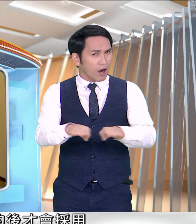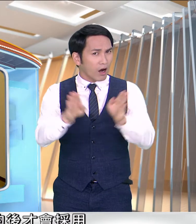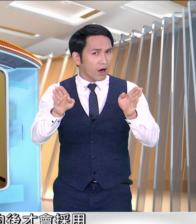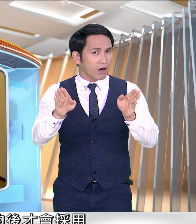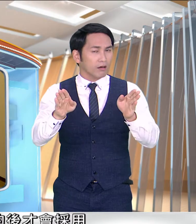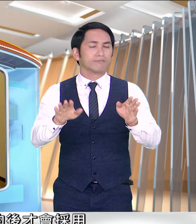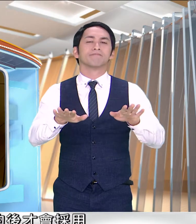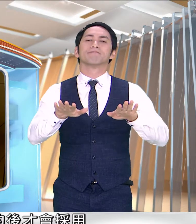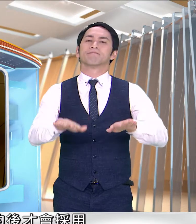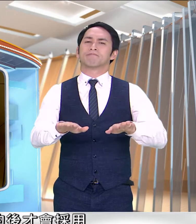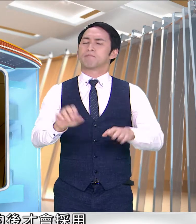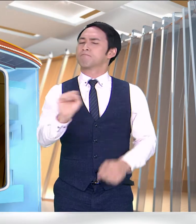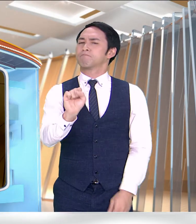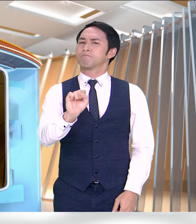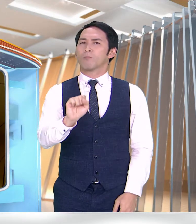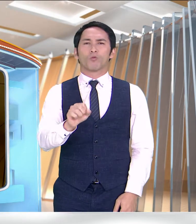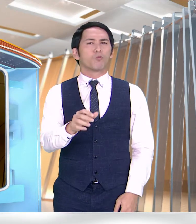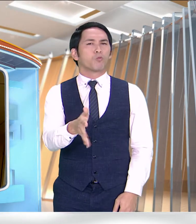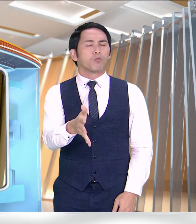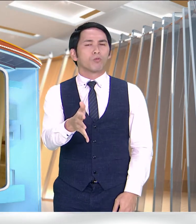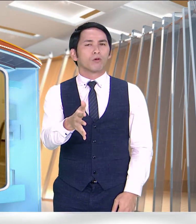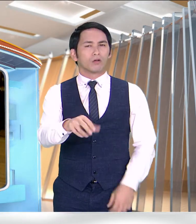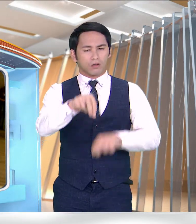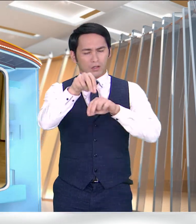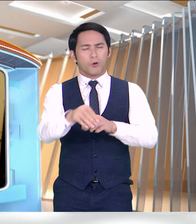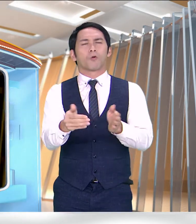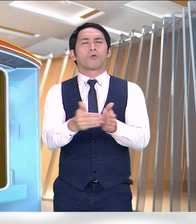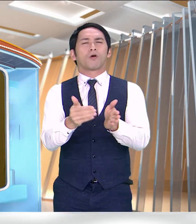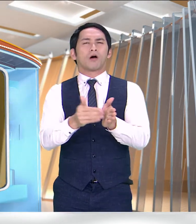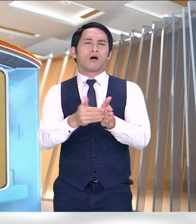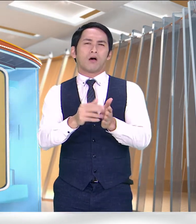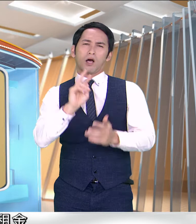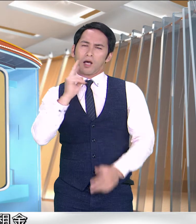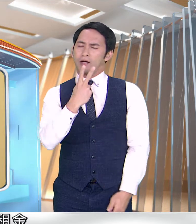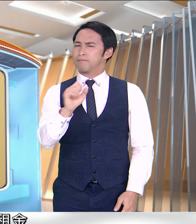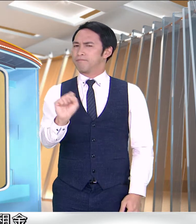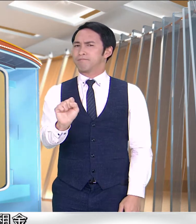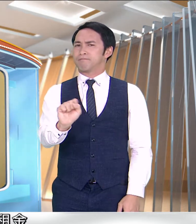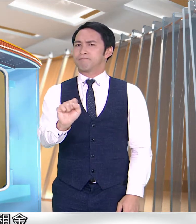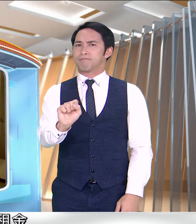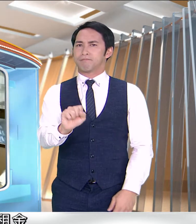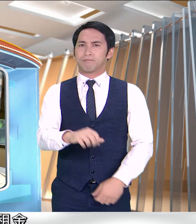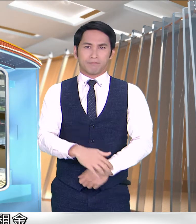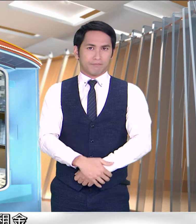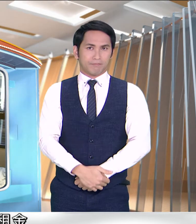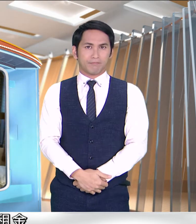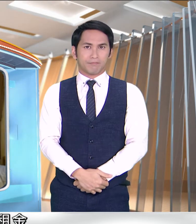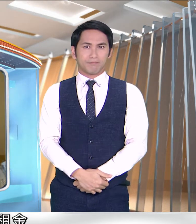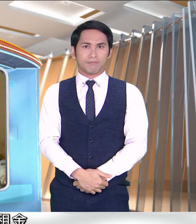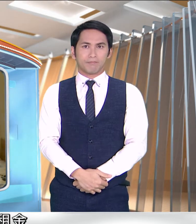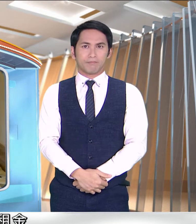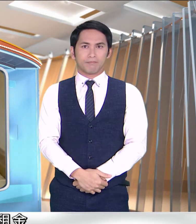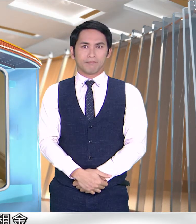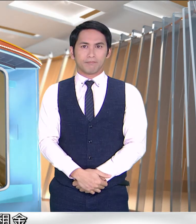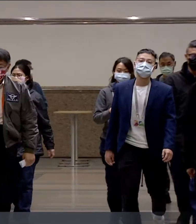后才会采用，强调法不溯既往，不会去修改现在的租